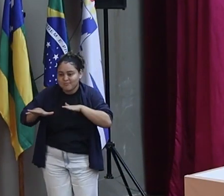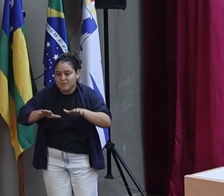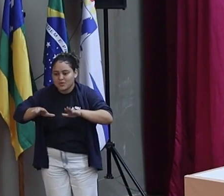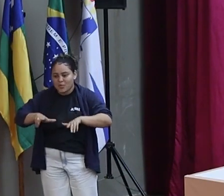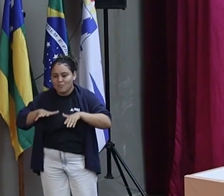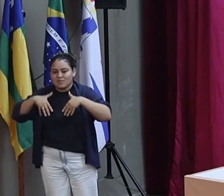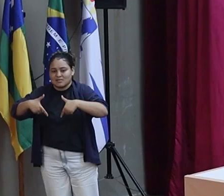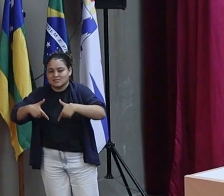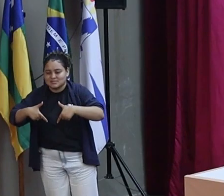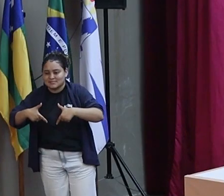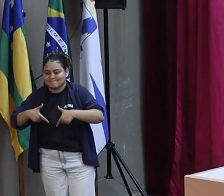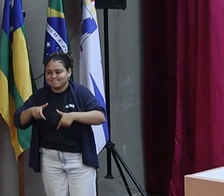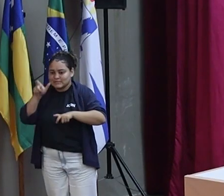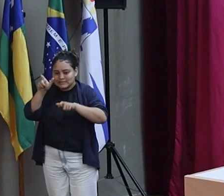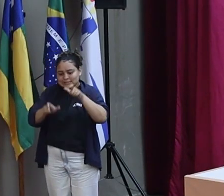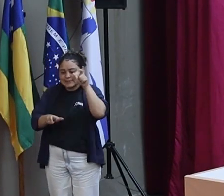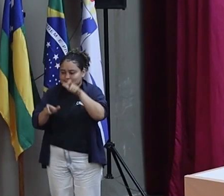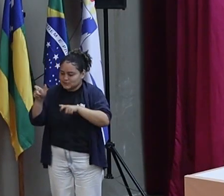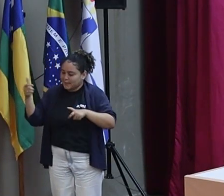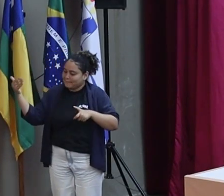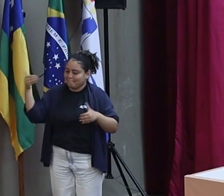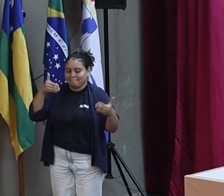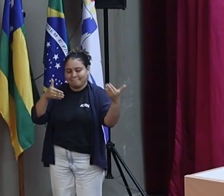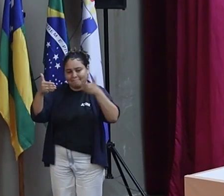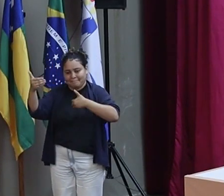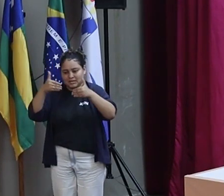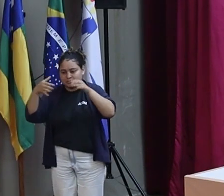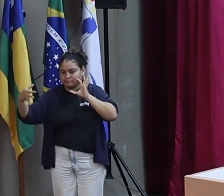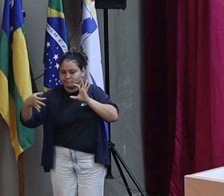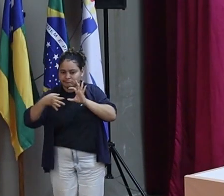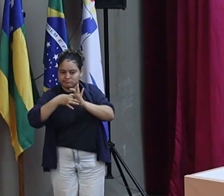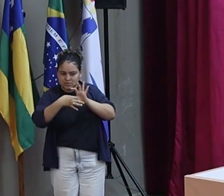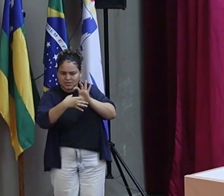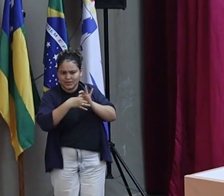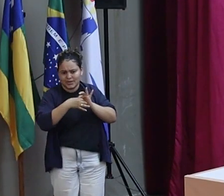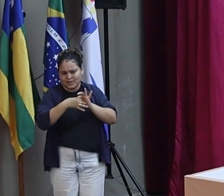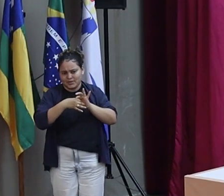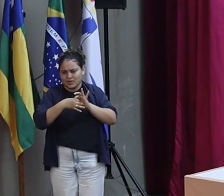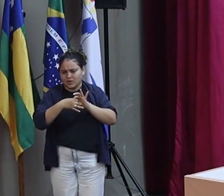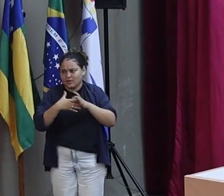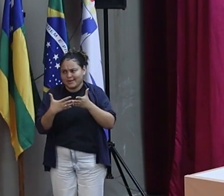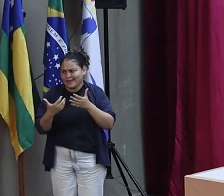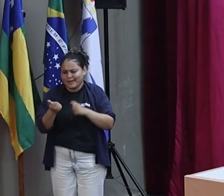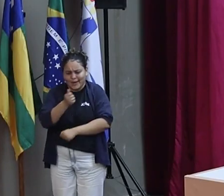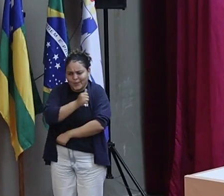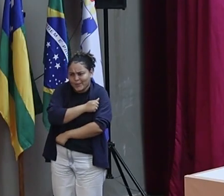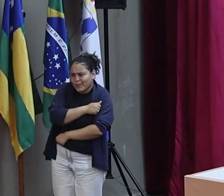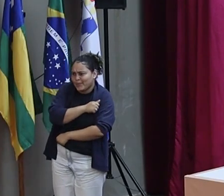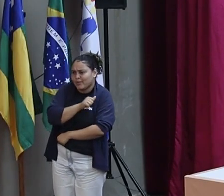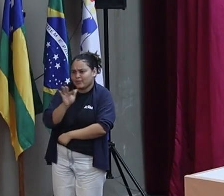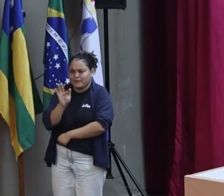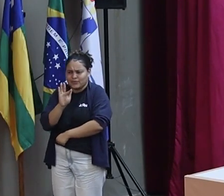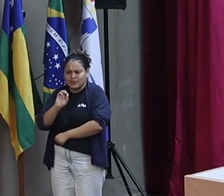a participação dos seus membros, né, das pessoas que estão vinculadas como sócios, sejam estudantes de